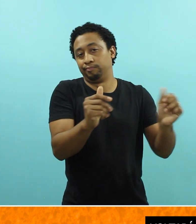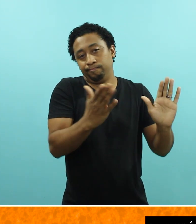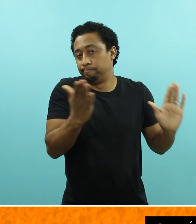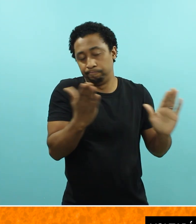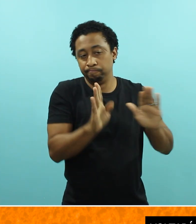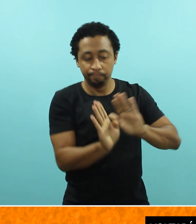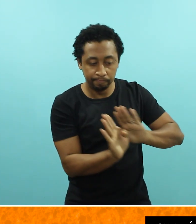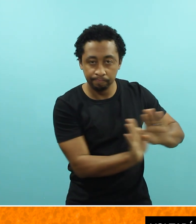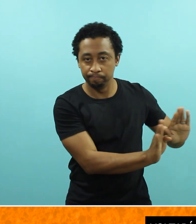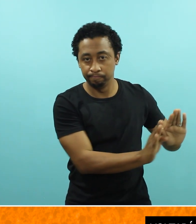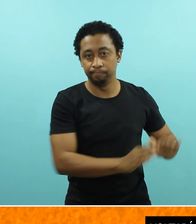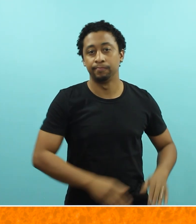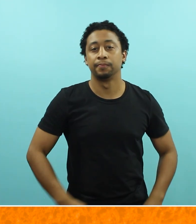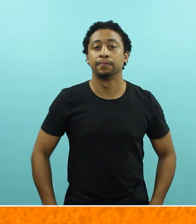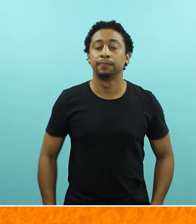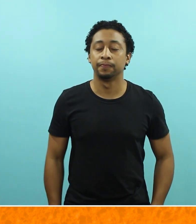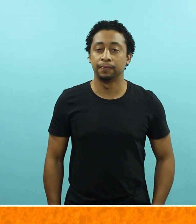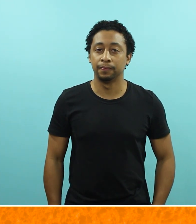discussão.